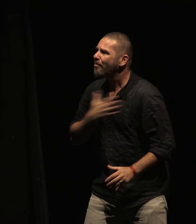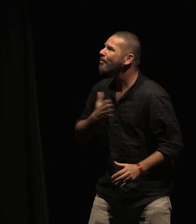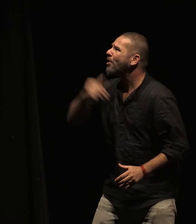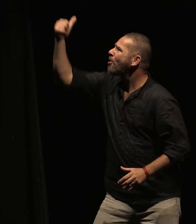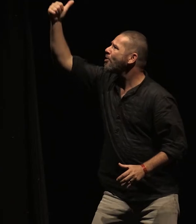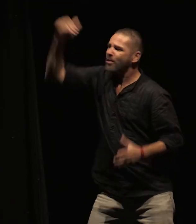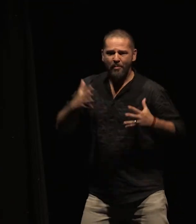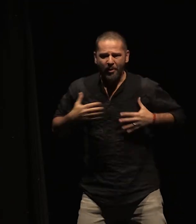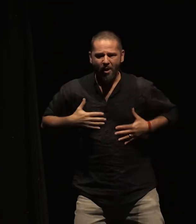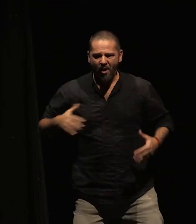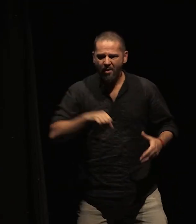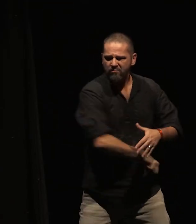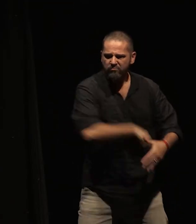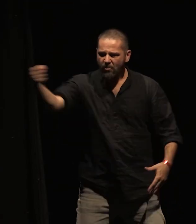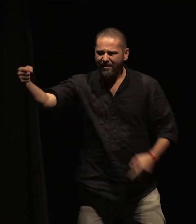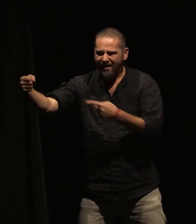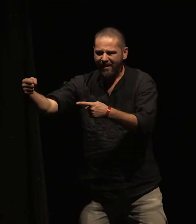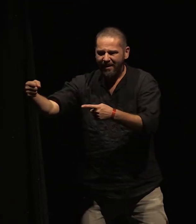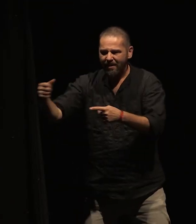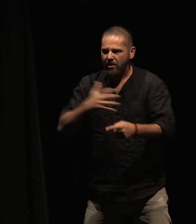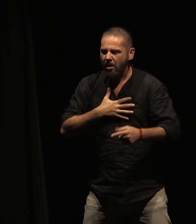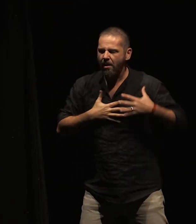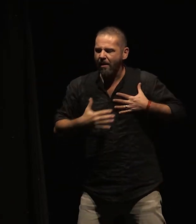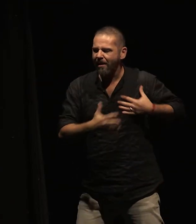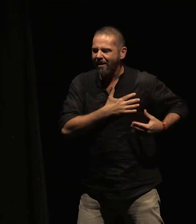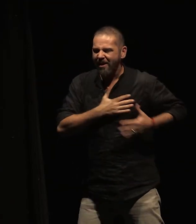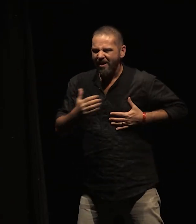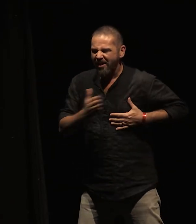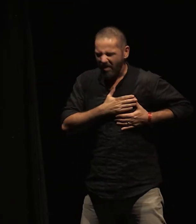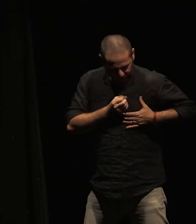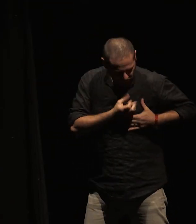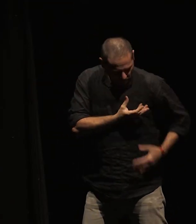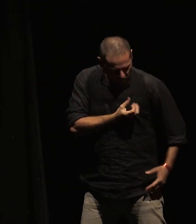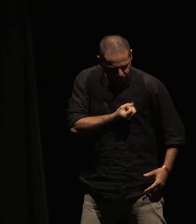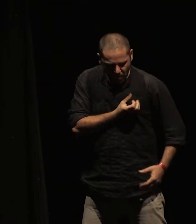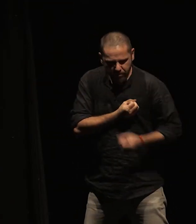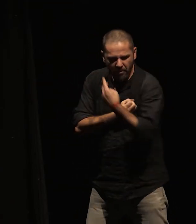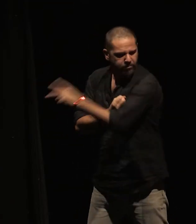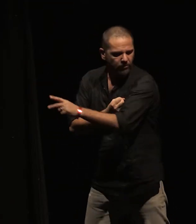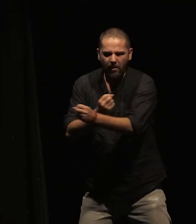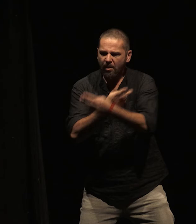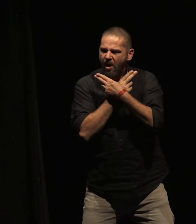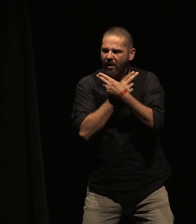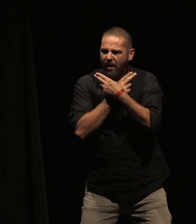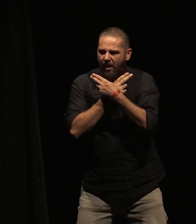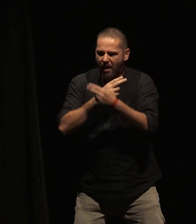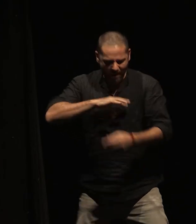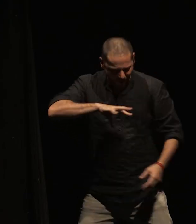nos cœurs et plus nous y trouvons l'olka, plus nous continuons notre quête de l'âme dans le champ et du champ dans l